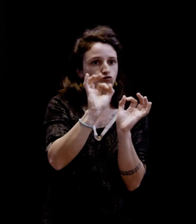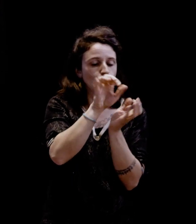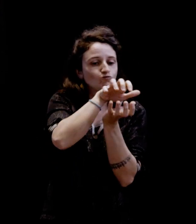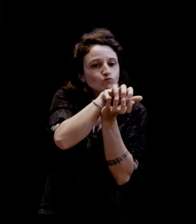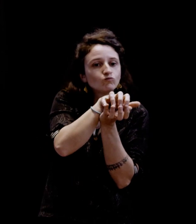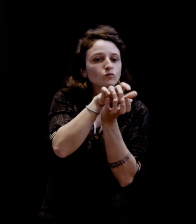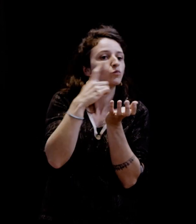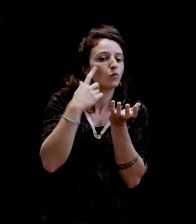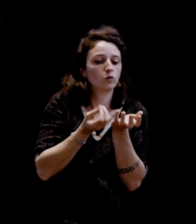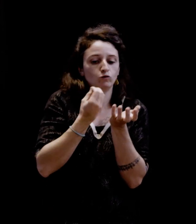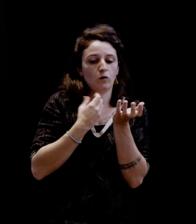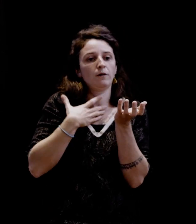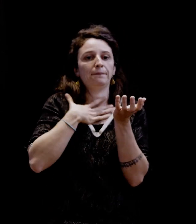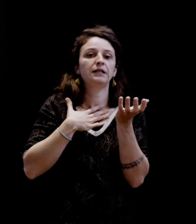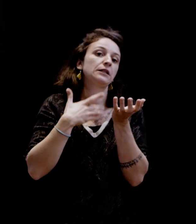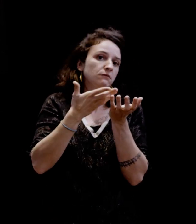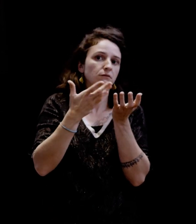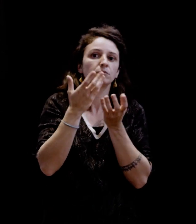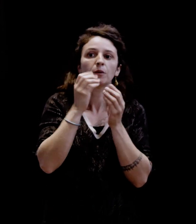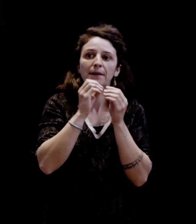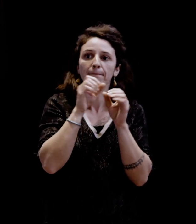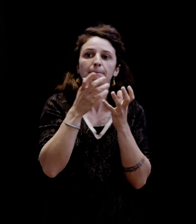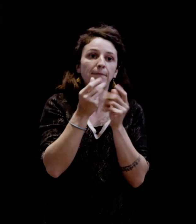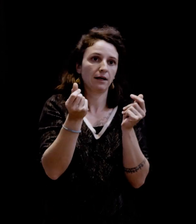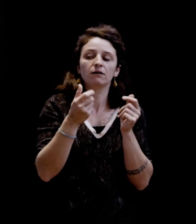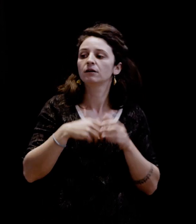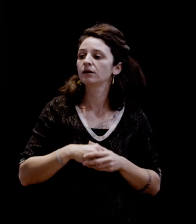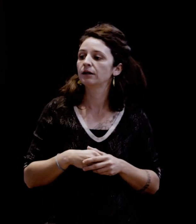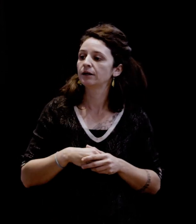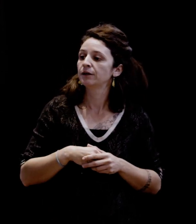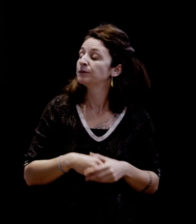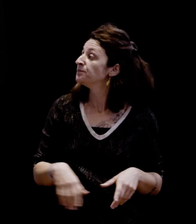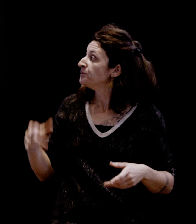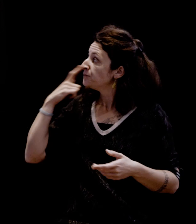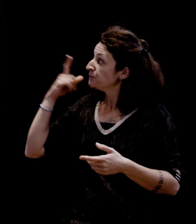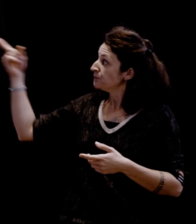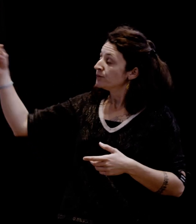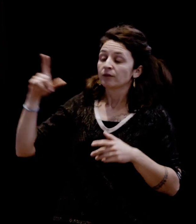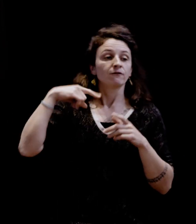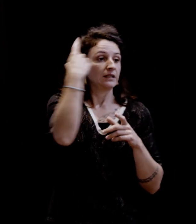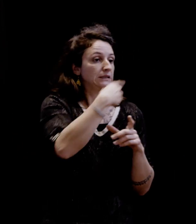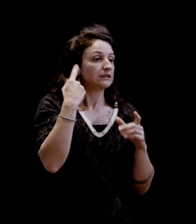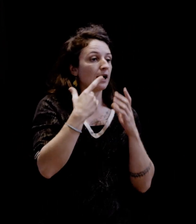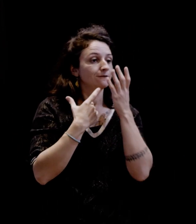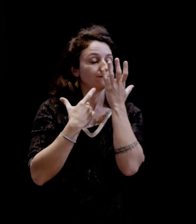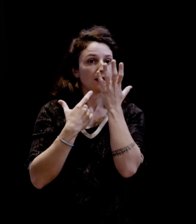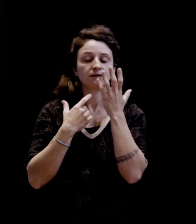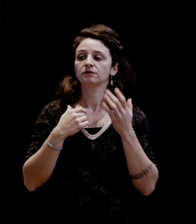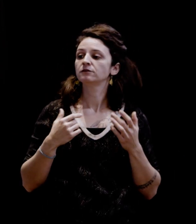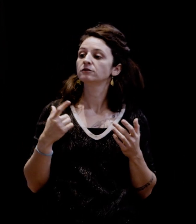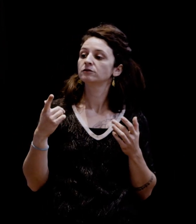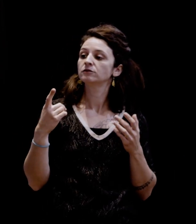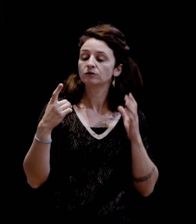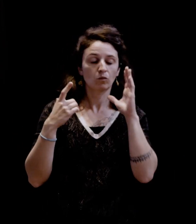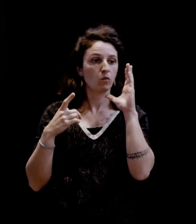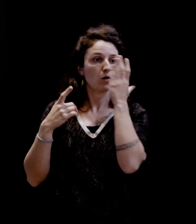forme de norme, si vous voulez. On voit caractéristiquement sur ce visage que j'ai pris de face et de profil, ce visage qui est assez carré, avec